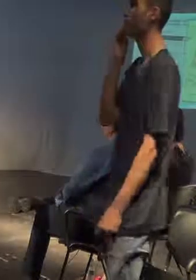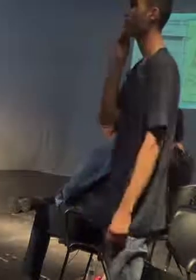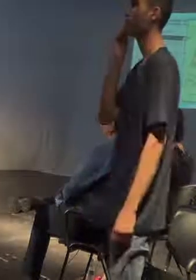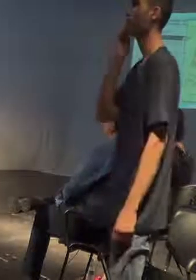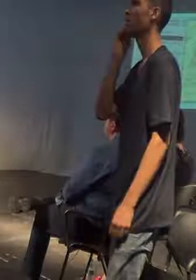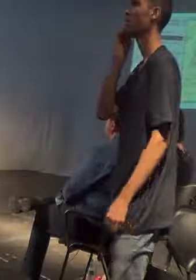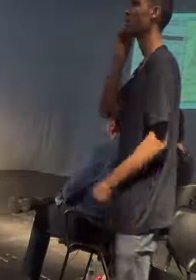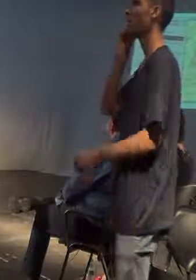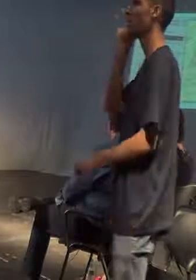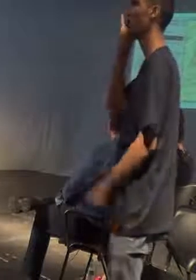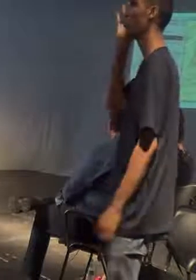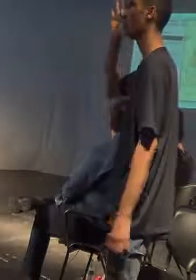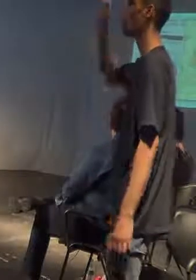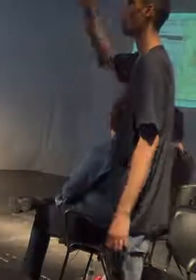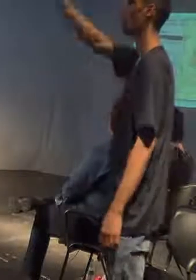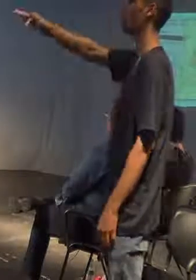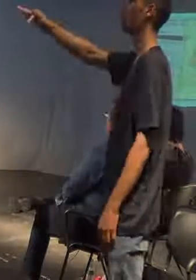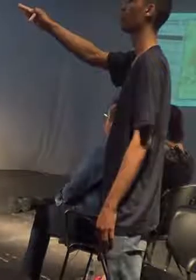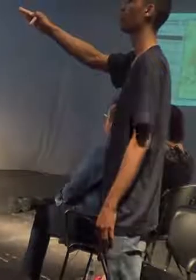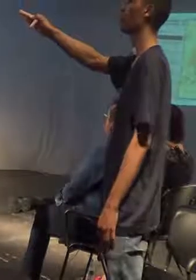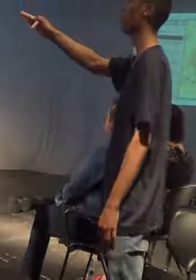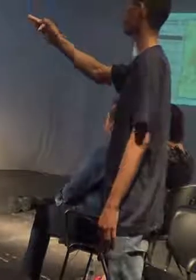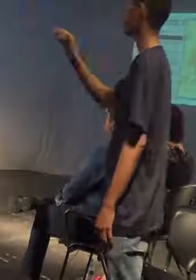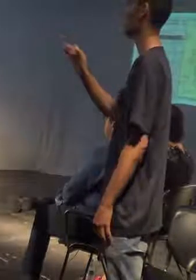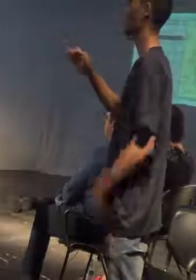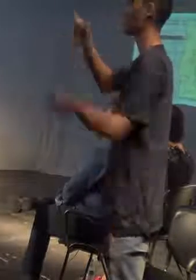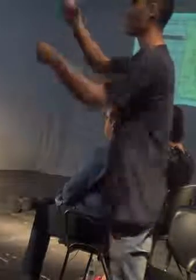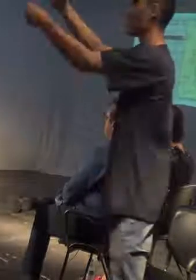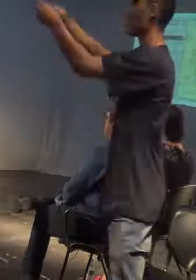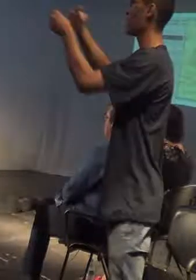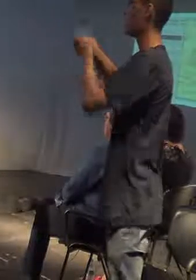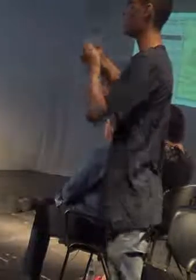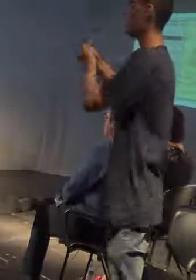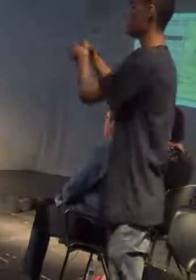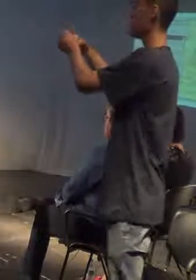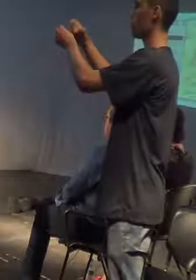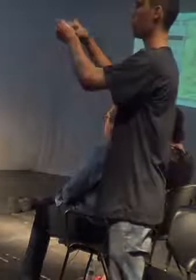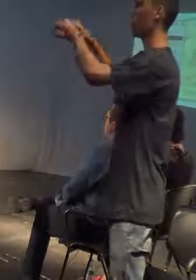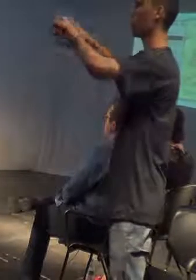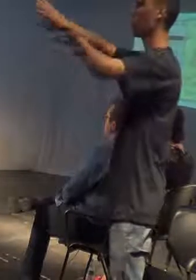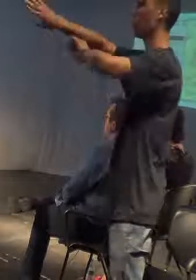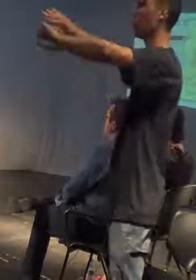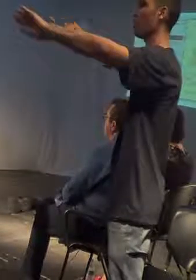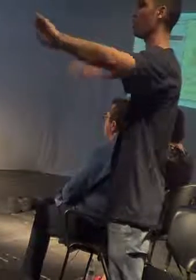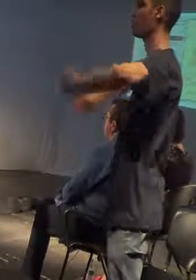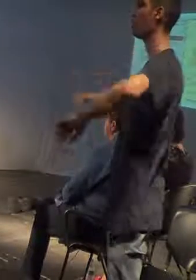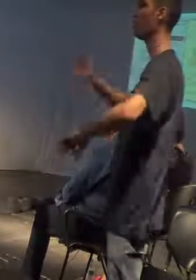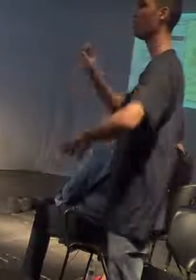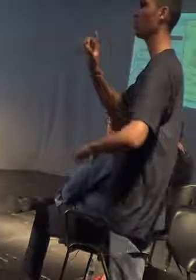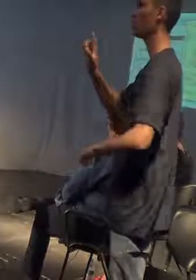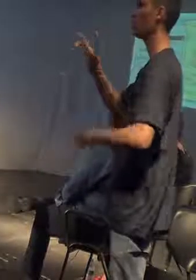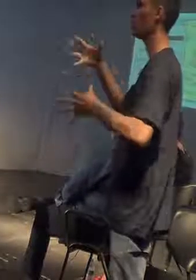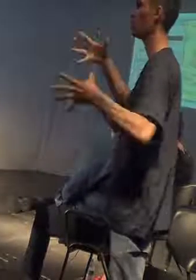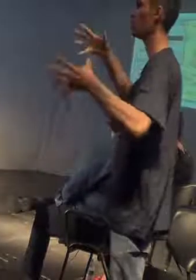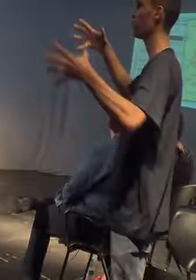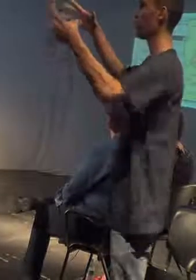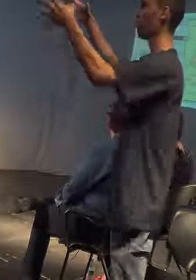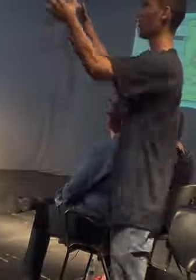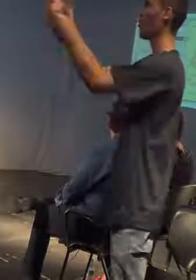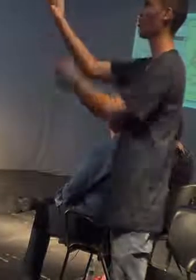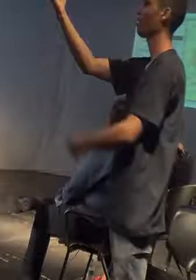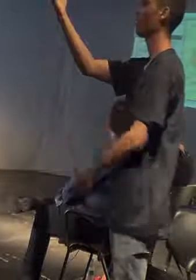anos transformar numa metrópole inteira, uma mancha inteira, né? Mas aqui em Itacaré vai demorar muito